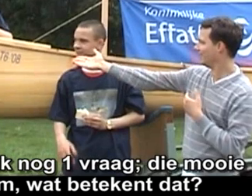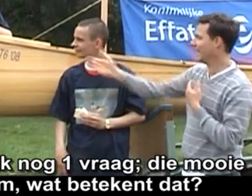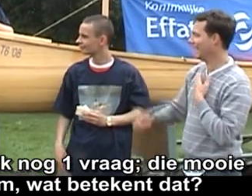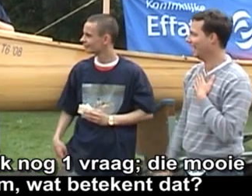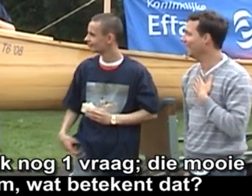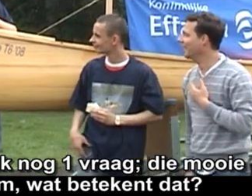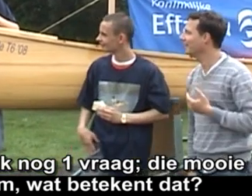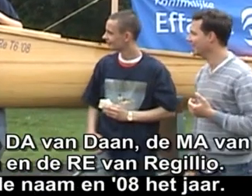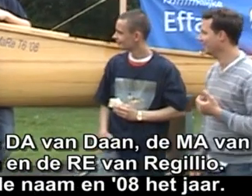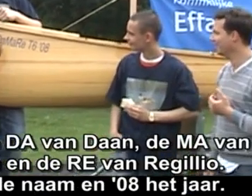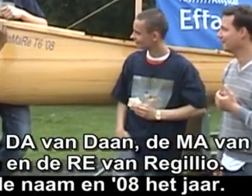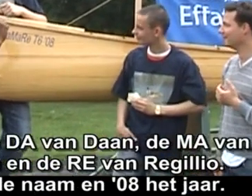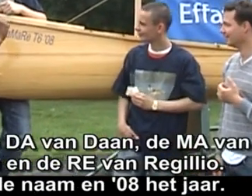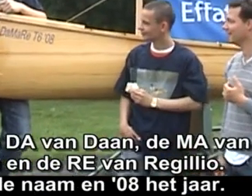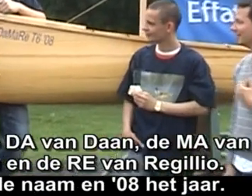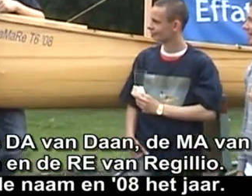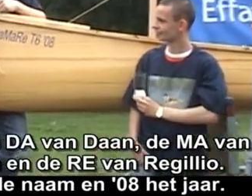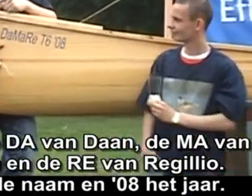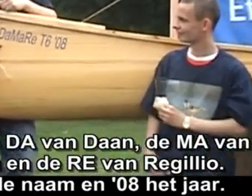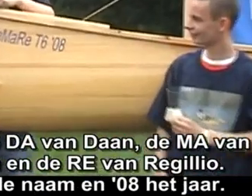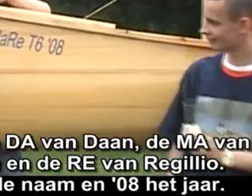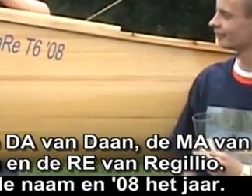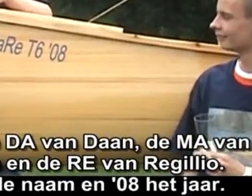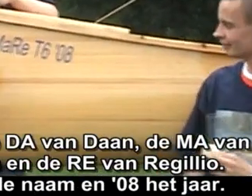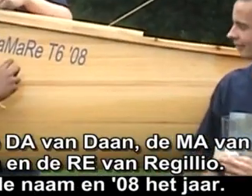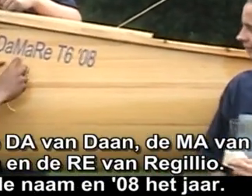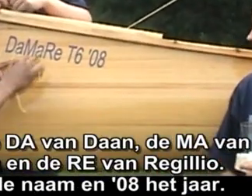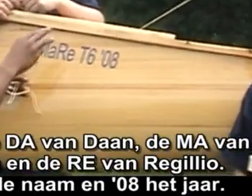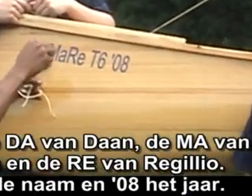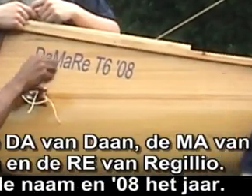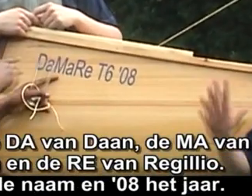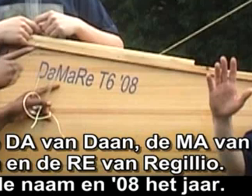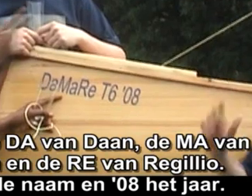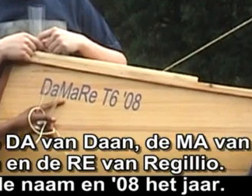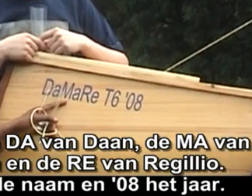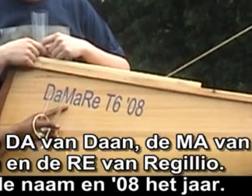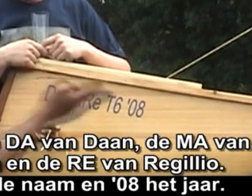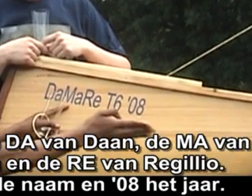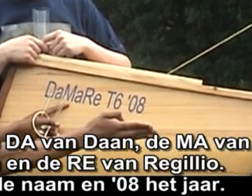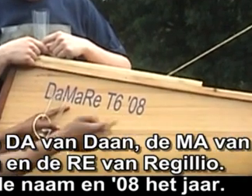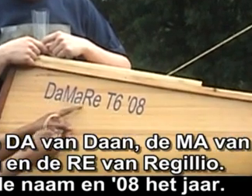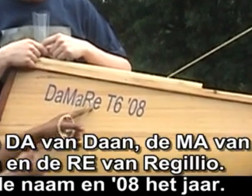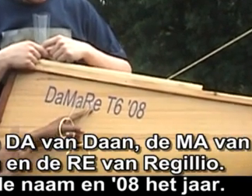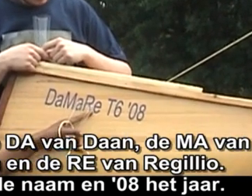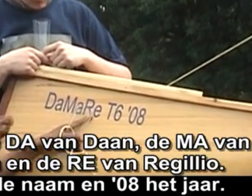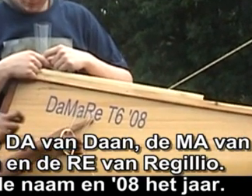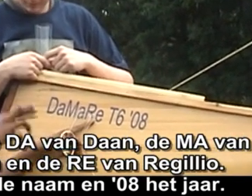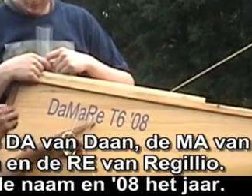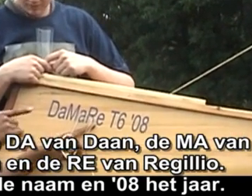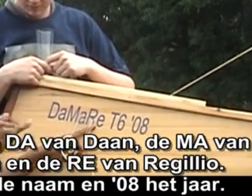eigenlijk? Nou, dat is de Da vandaan en de MA is Maarten en